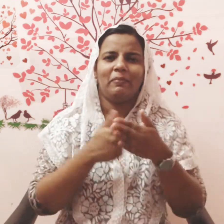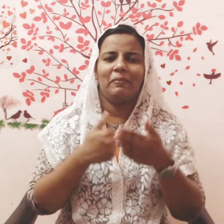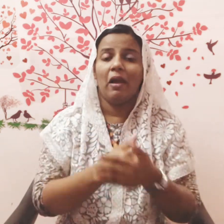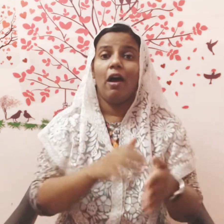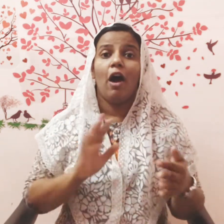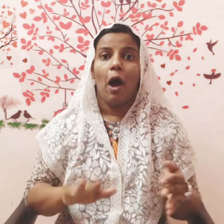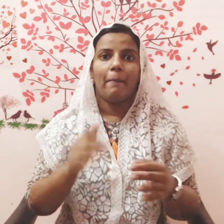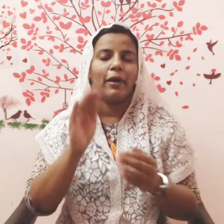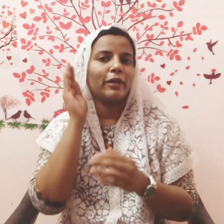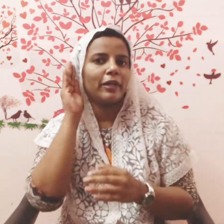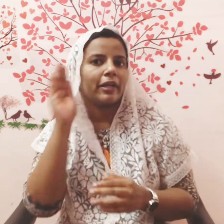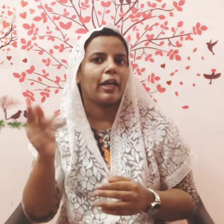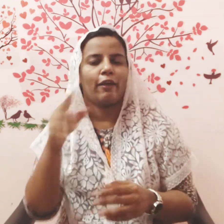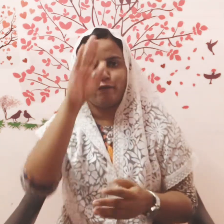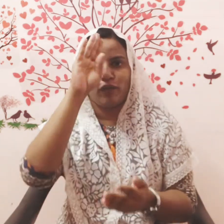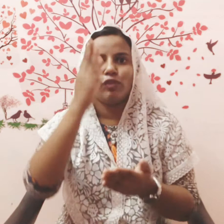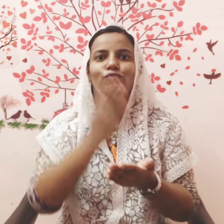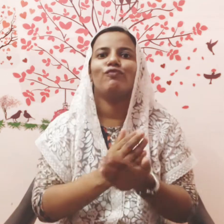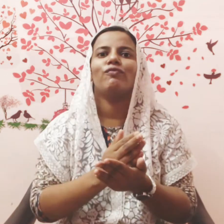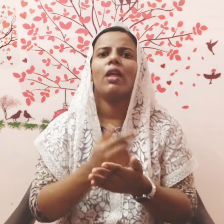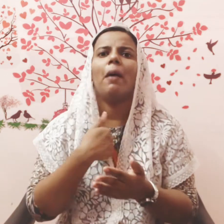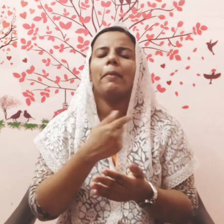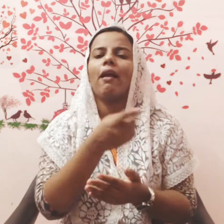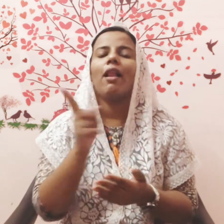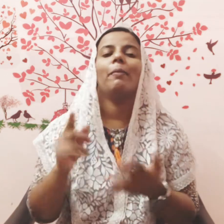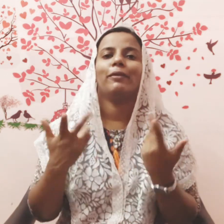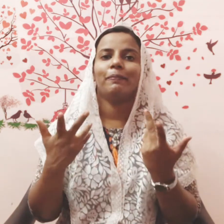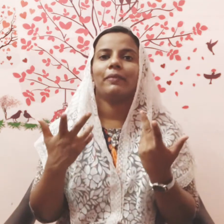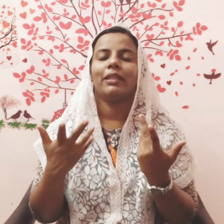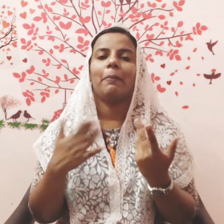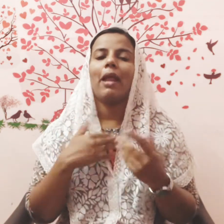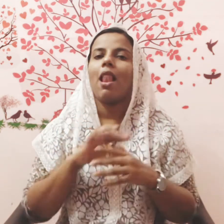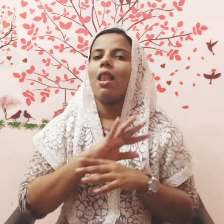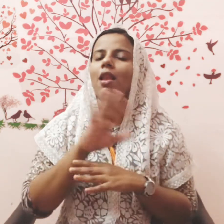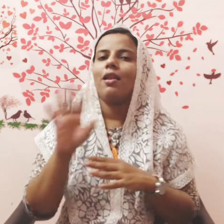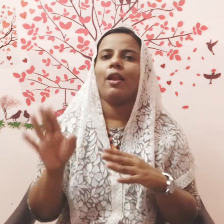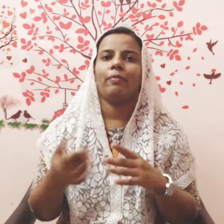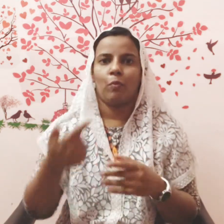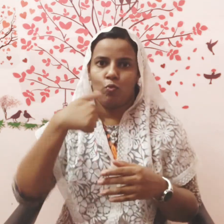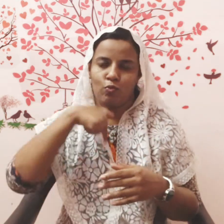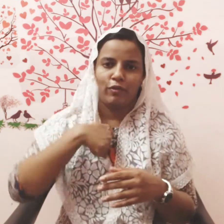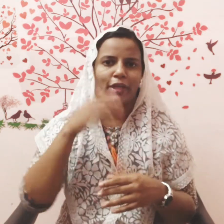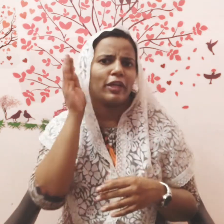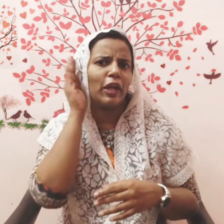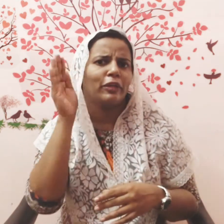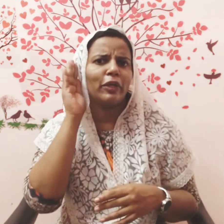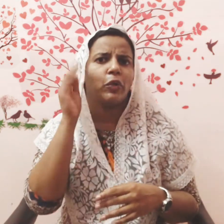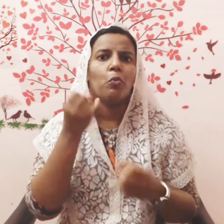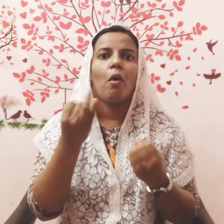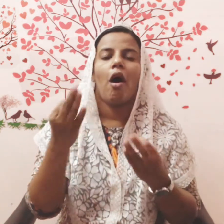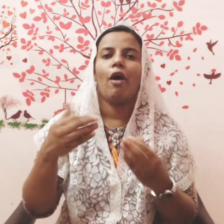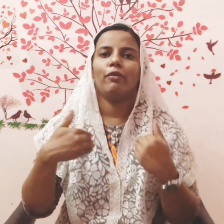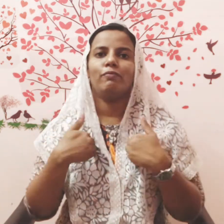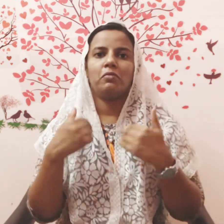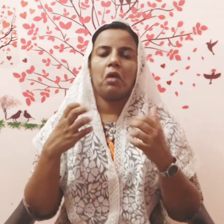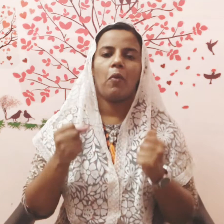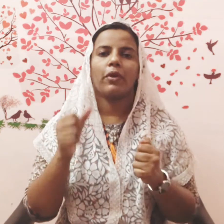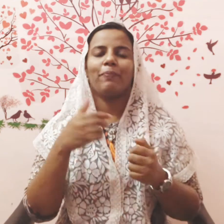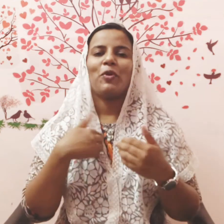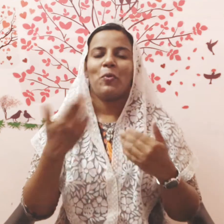തന്നെ അവളുടെ ഉള്ളിൽ ഈ കേട്ടത് അവളങ്ങ് വിശ്വസിച്ചു. ഇതാണ് നമുക്ക് പറ്റുന്നത്. നമ്മൾ പലപ്പോഴും നമ്മളൊക്കെ ആഴമായിട്ട് കേട്ടു, പലരുടെയും സൗഖ്യങ്ങൾ കേട്ടു,